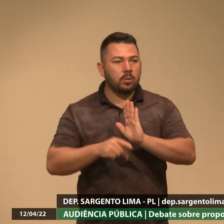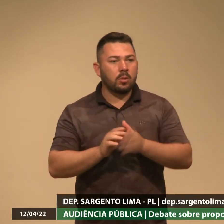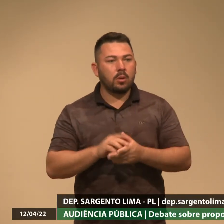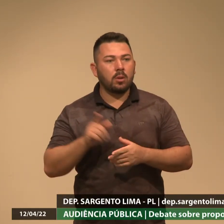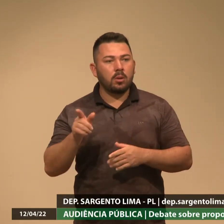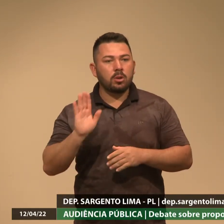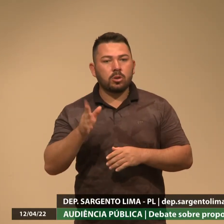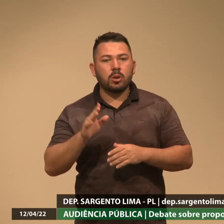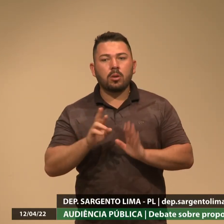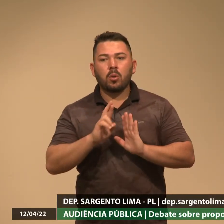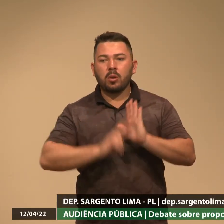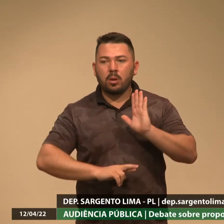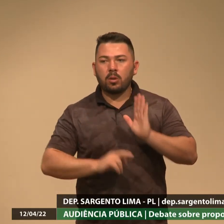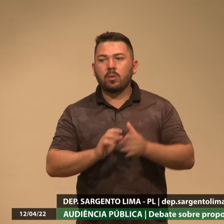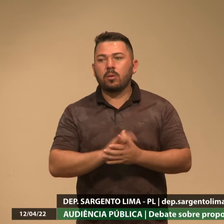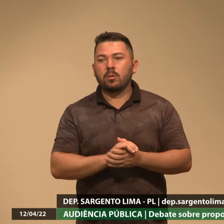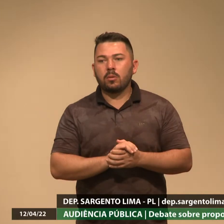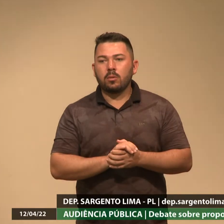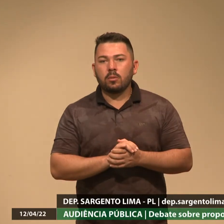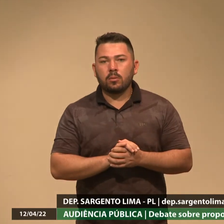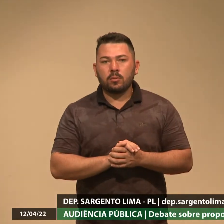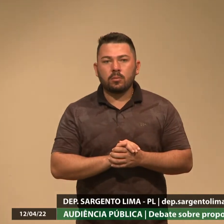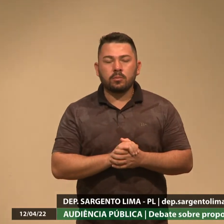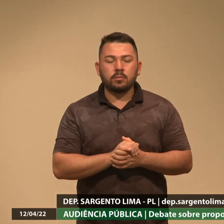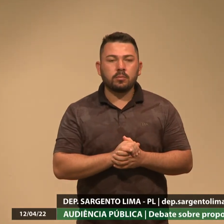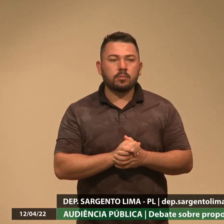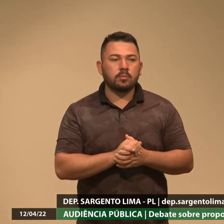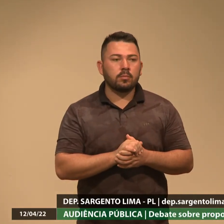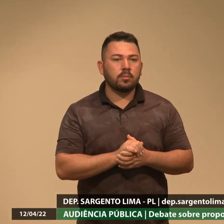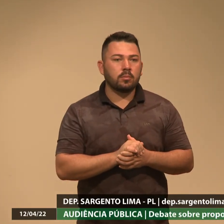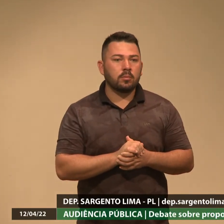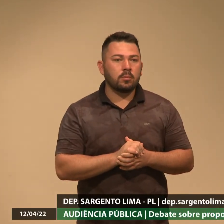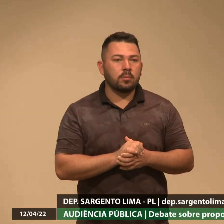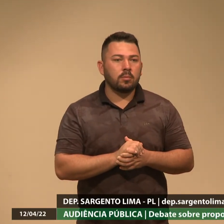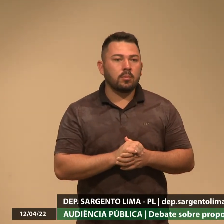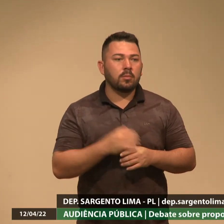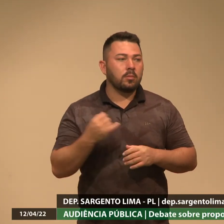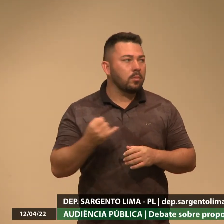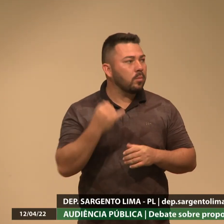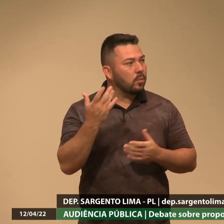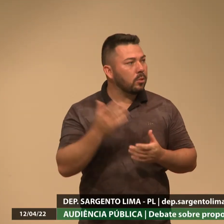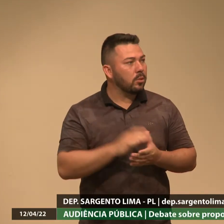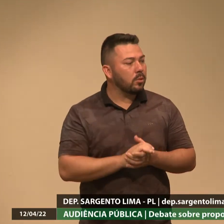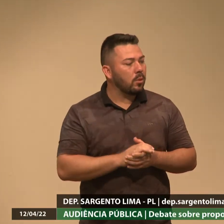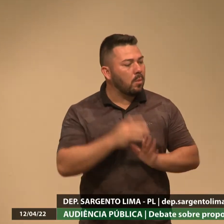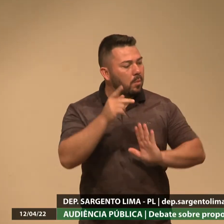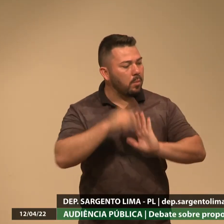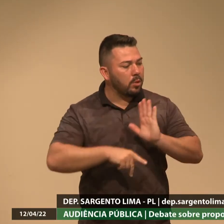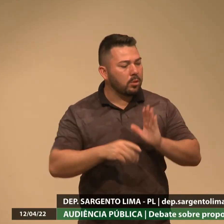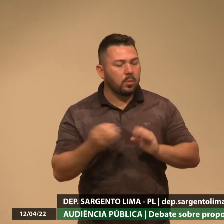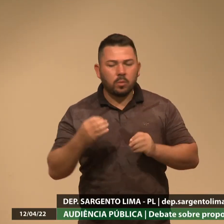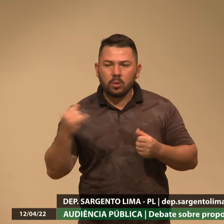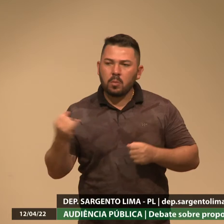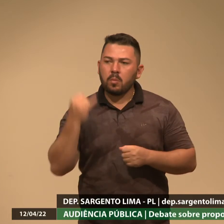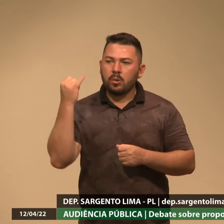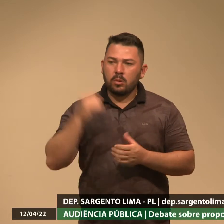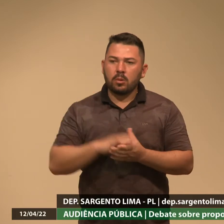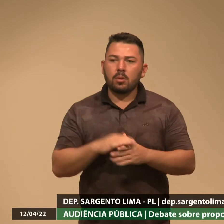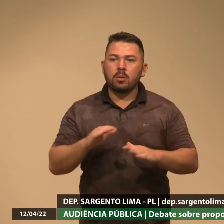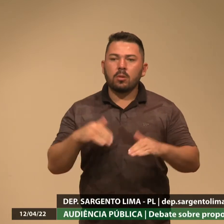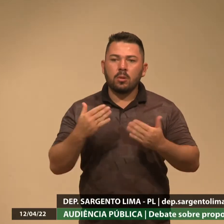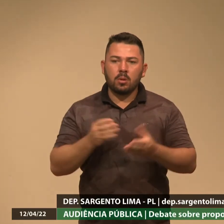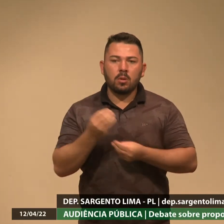já estão em fase de relatoria da comissão de construção de justiça é o importante é um projeto muito importante também